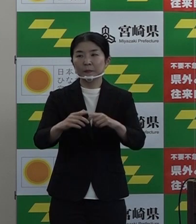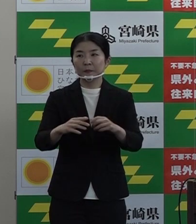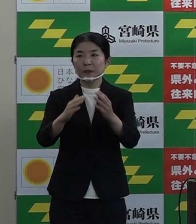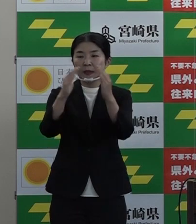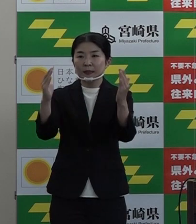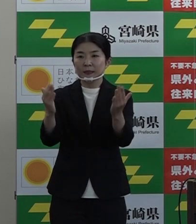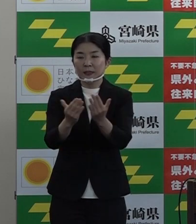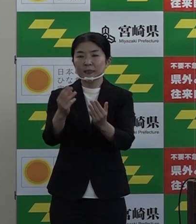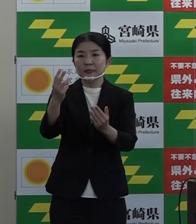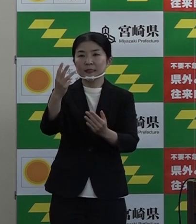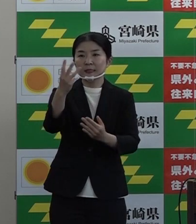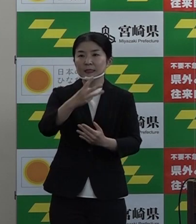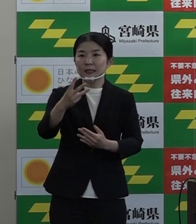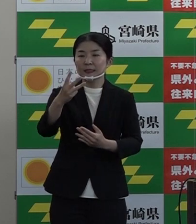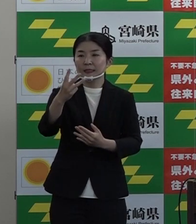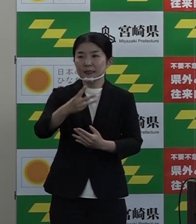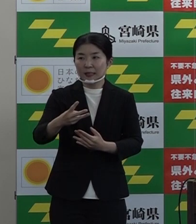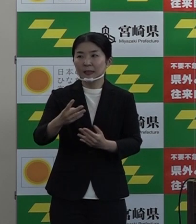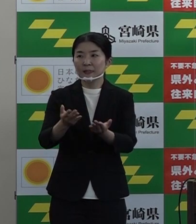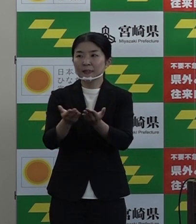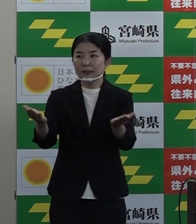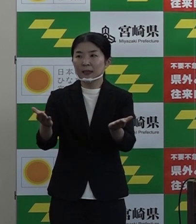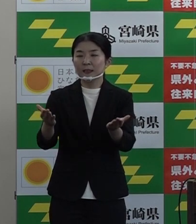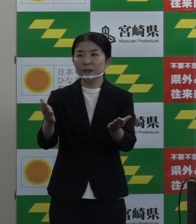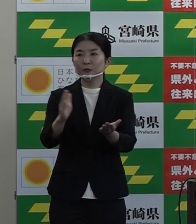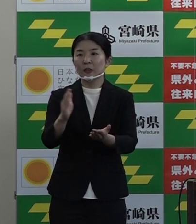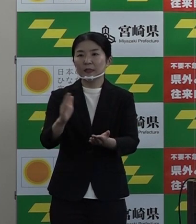約3000店舗弱だというふうに考えております。